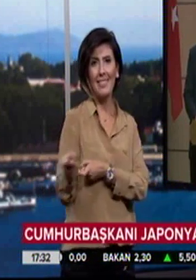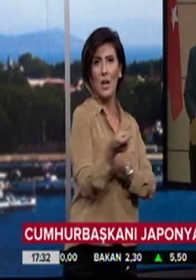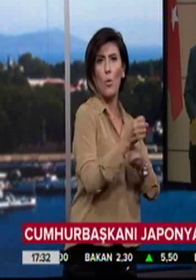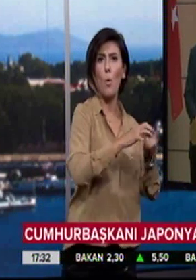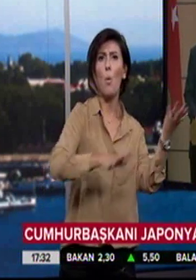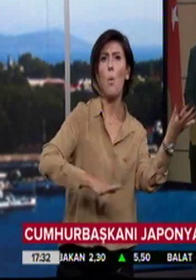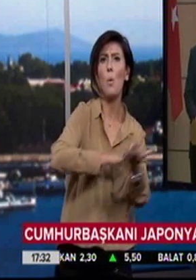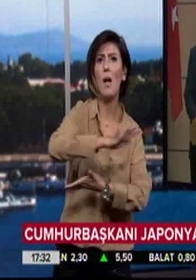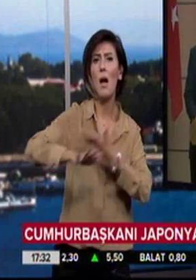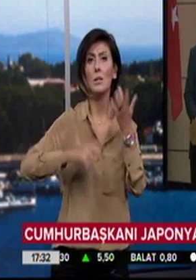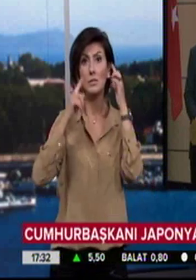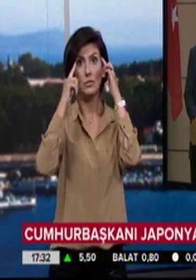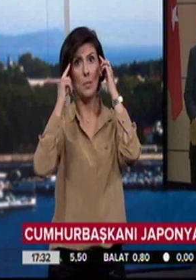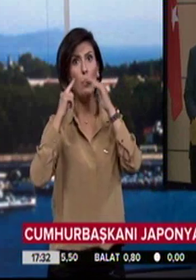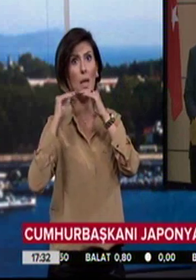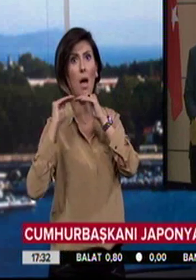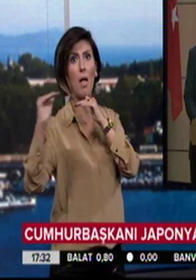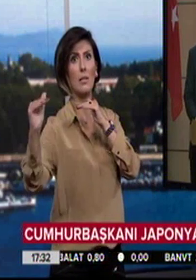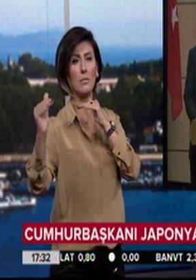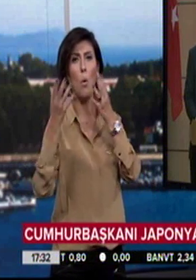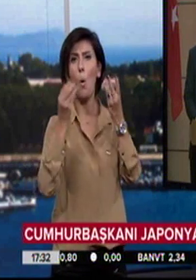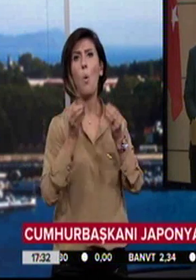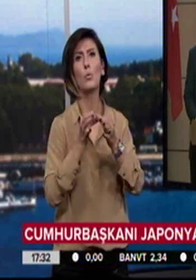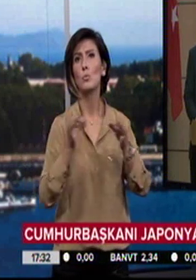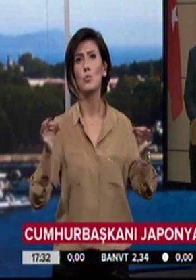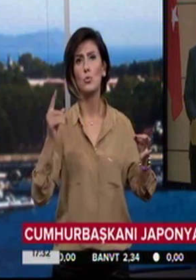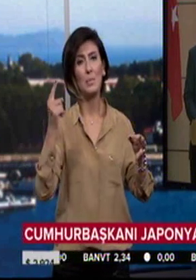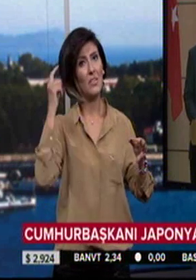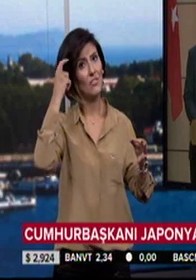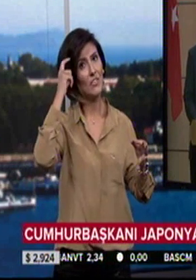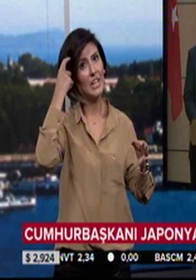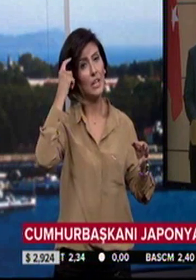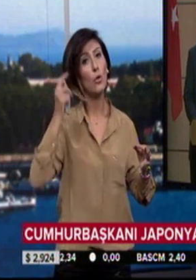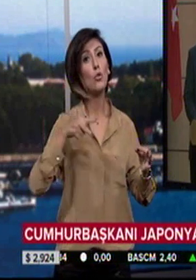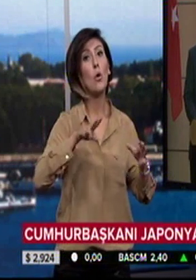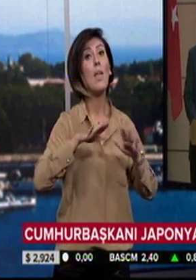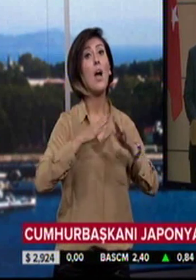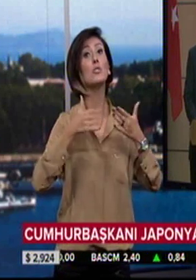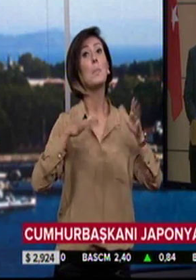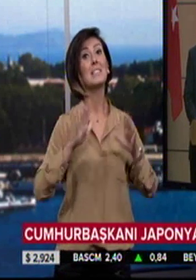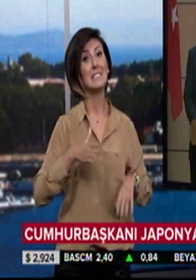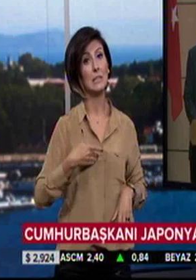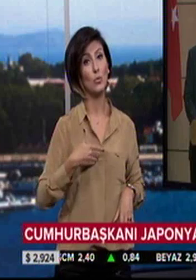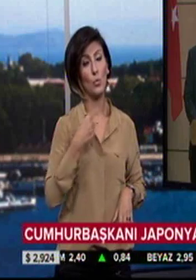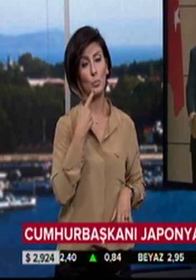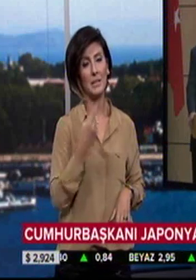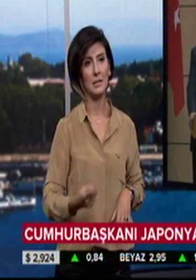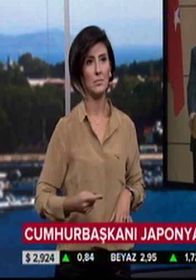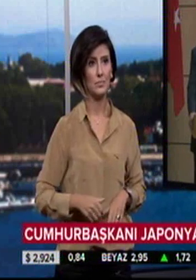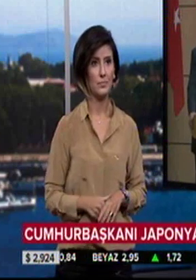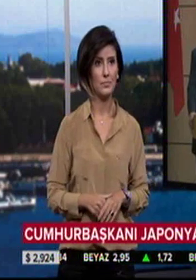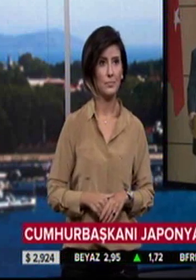terör hadiselerinin Japon halkında olumsuz bir intibaya yol açmamasını temenni ediyorum,